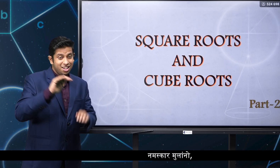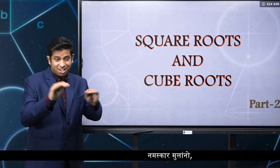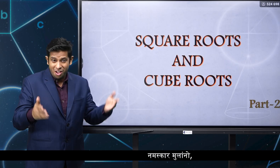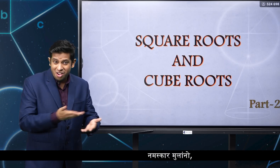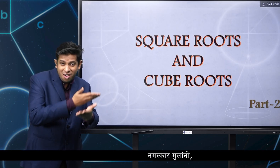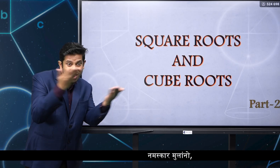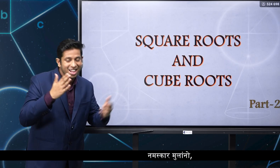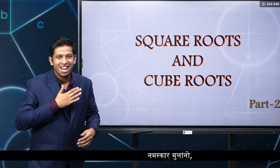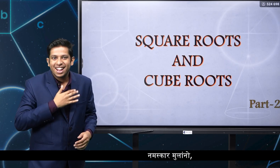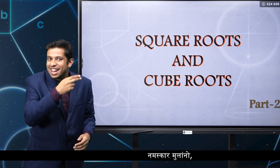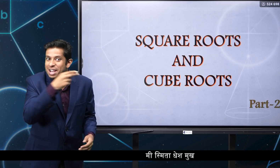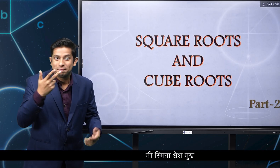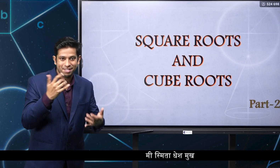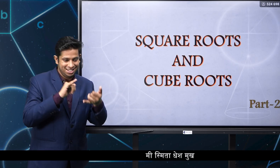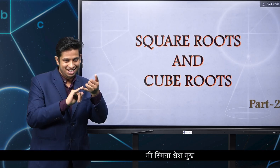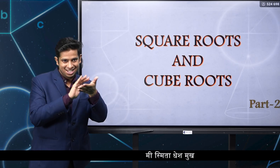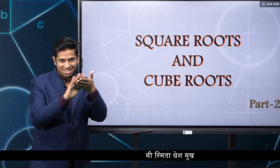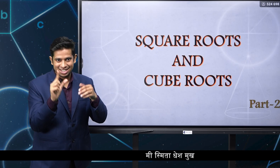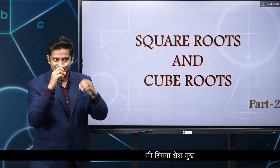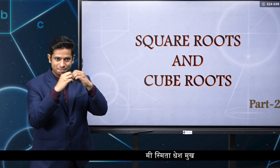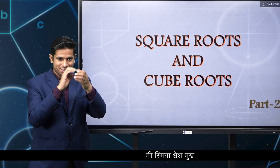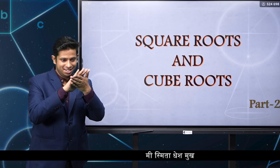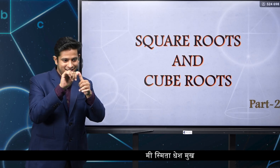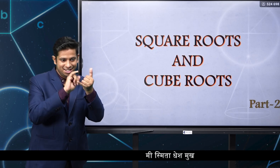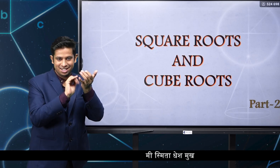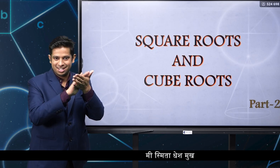नमस्कार मुलांनो, मी आहे स्मिता देशमुख.